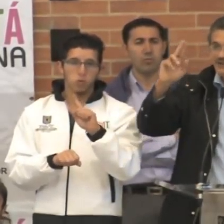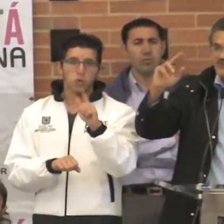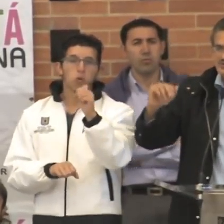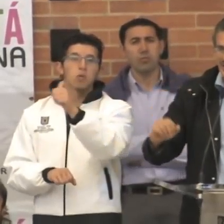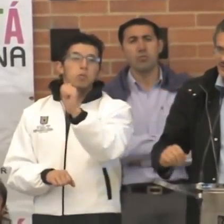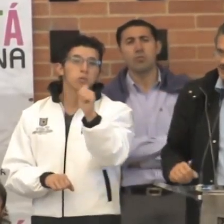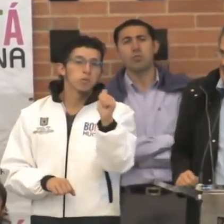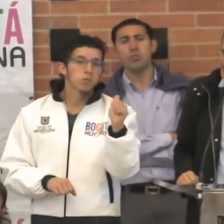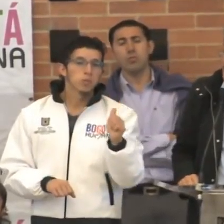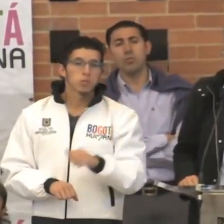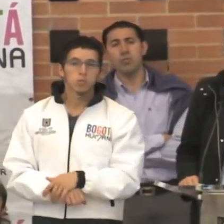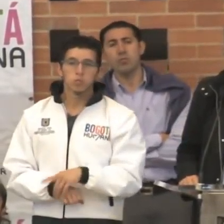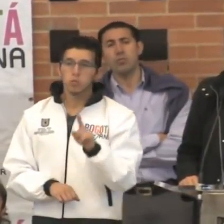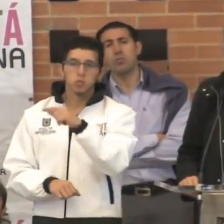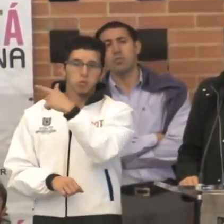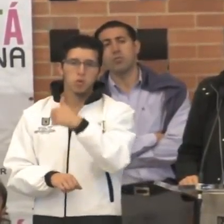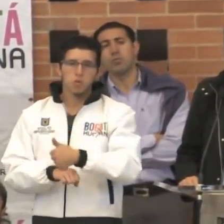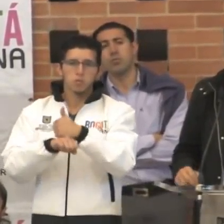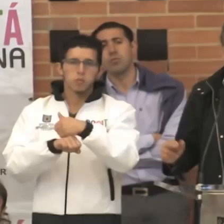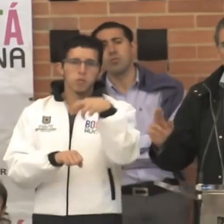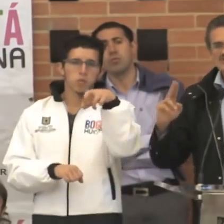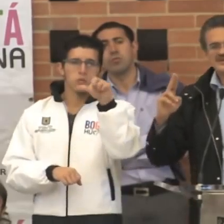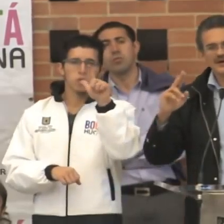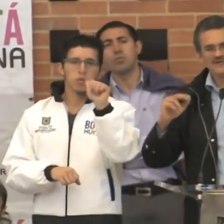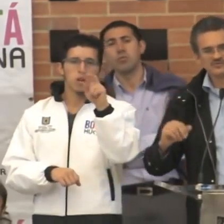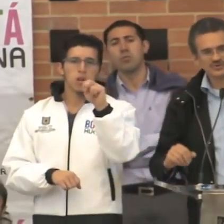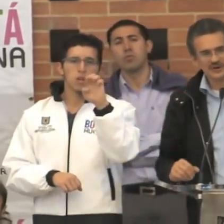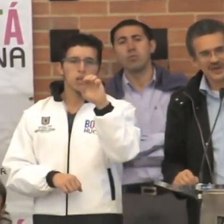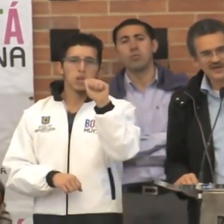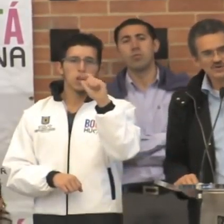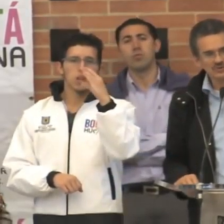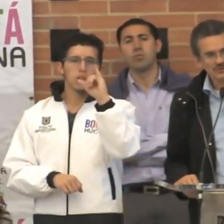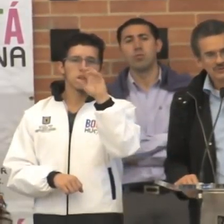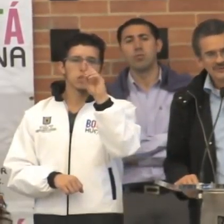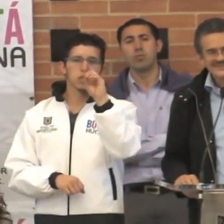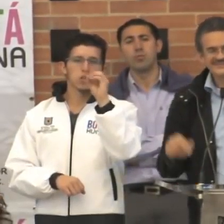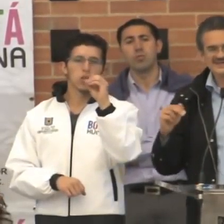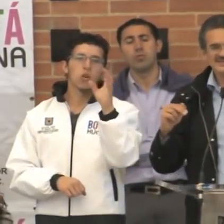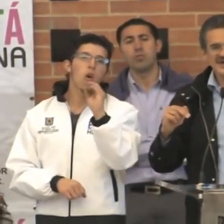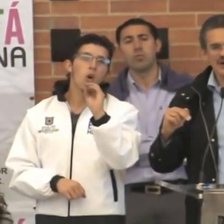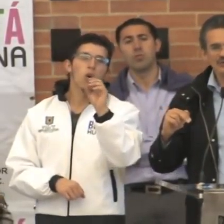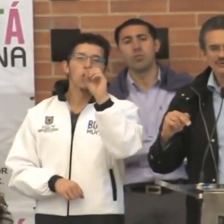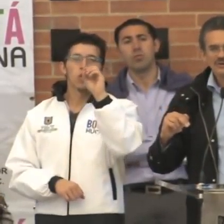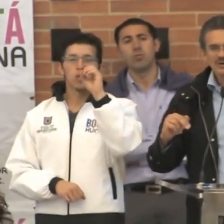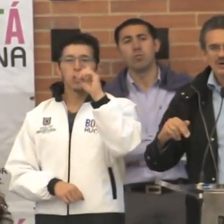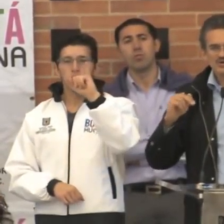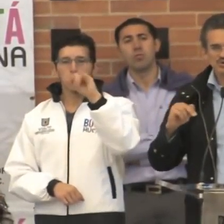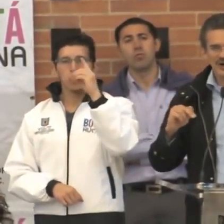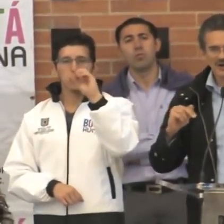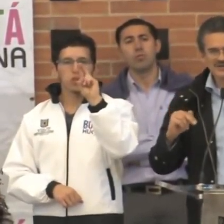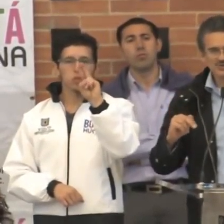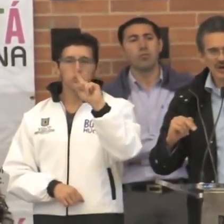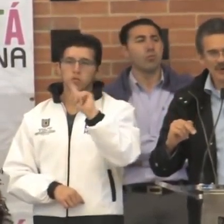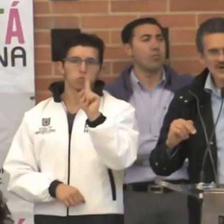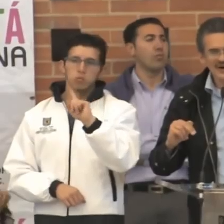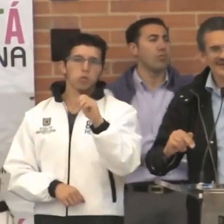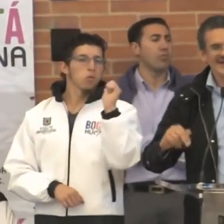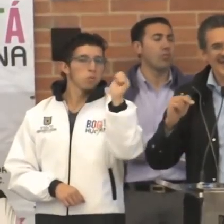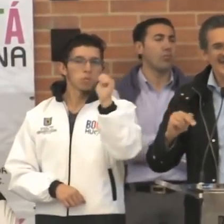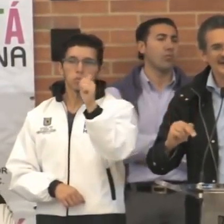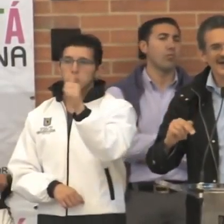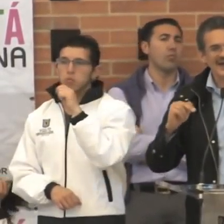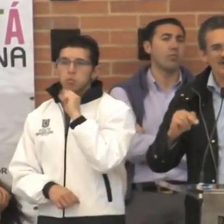No lo hicieron funcionarios de planeación distrital, no lo hicieron los funcionarios de IU, decidieron los ciudadanos de Ciudad